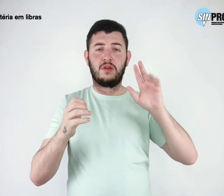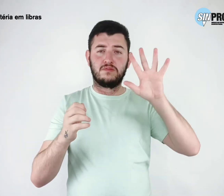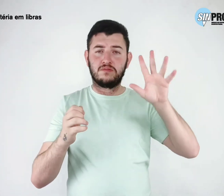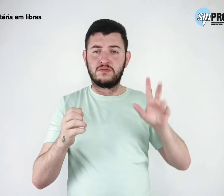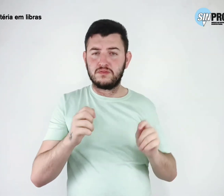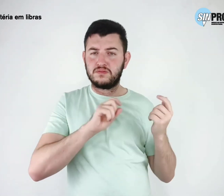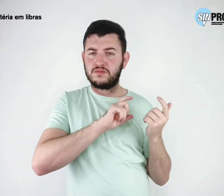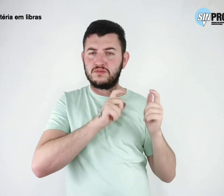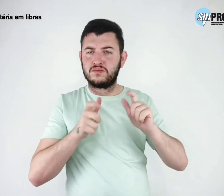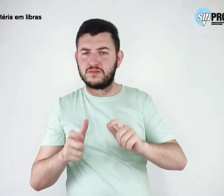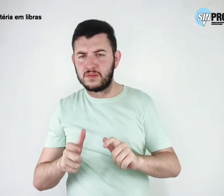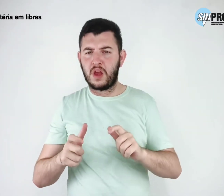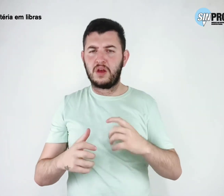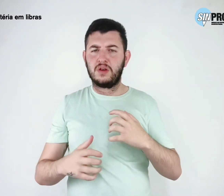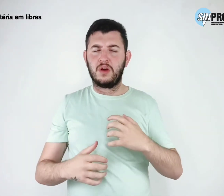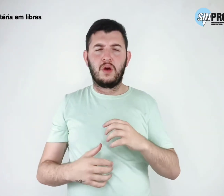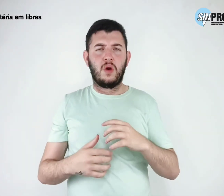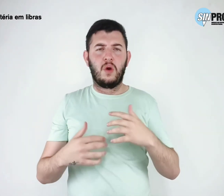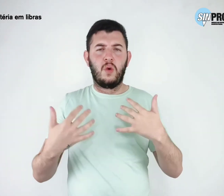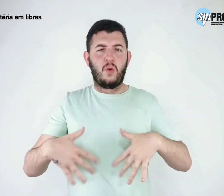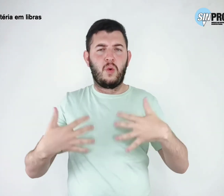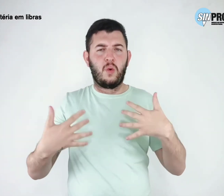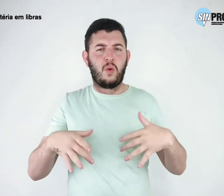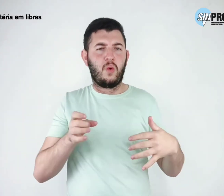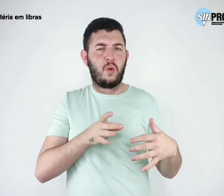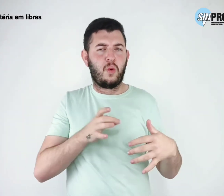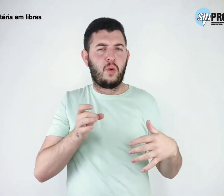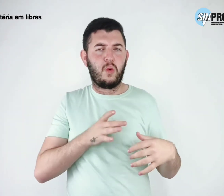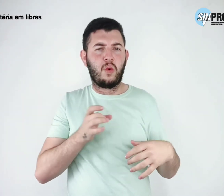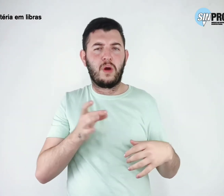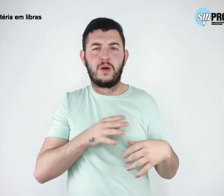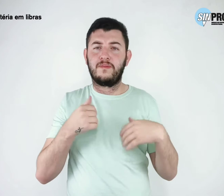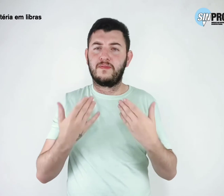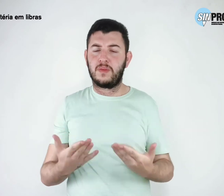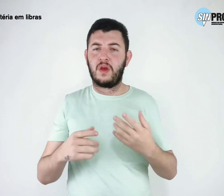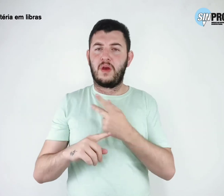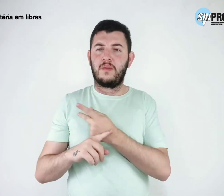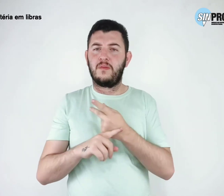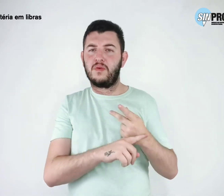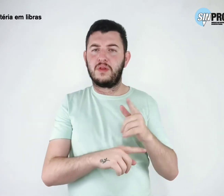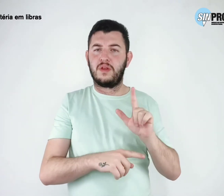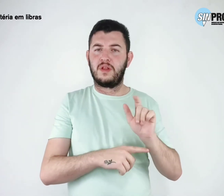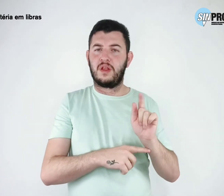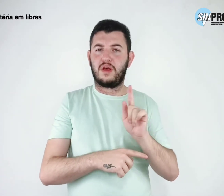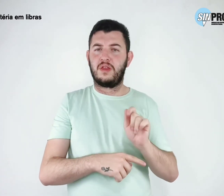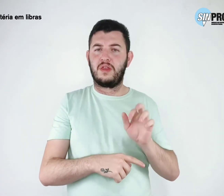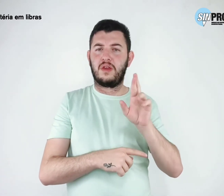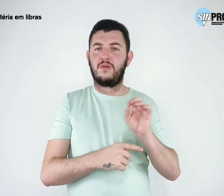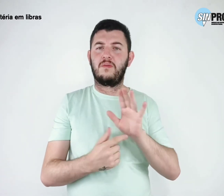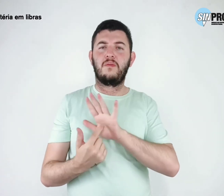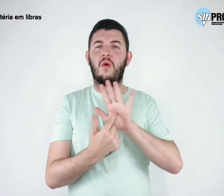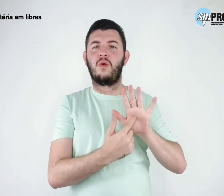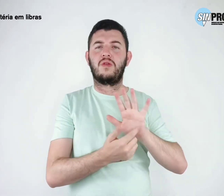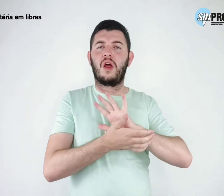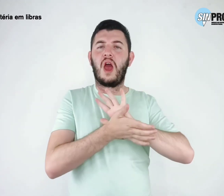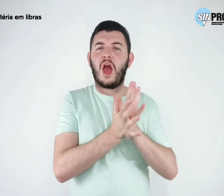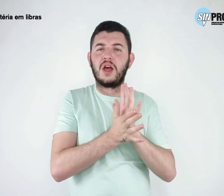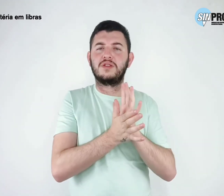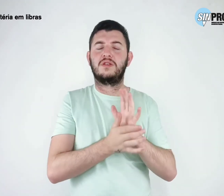pânico. A busca de Lázaro tem exposto o racismo religioso e cultural da polícia,